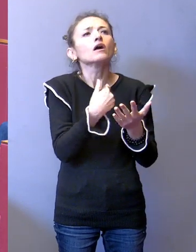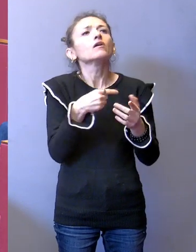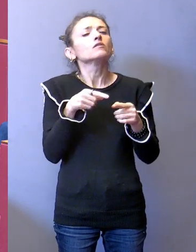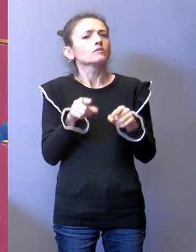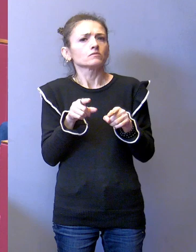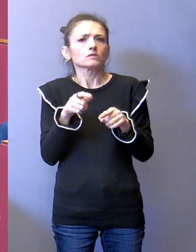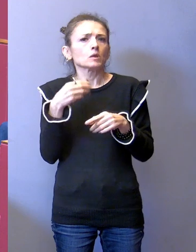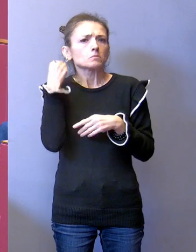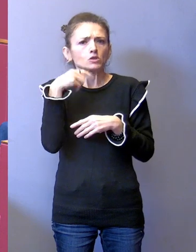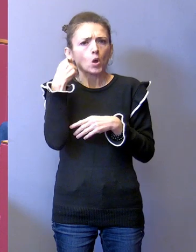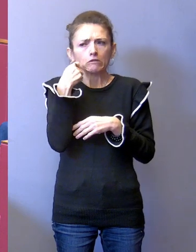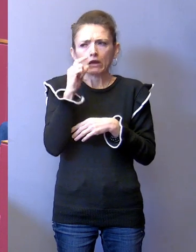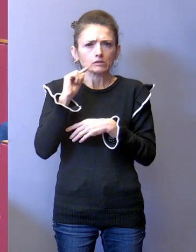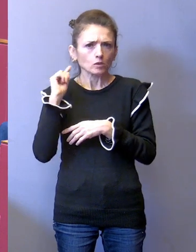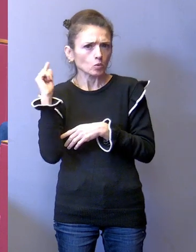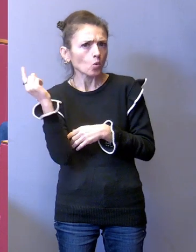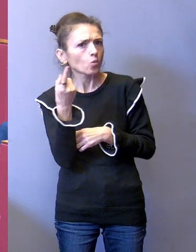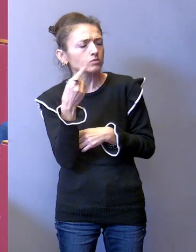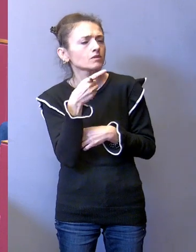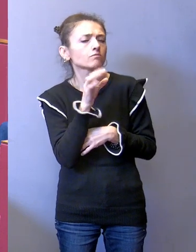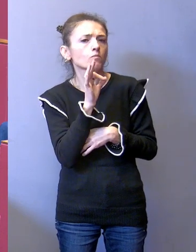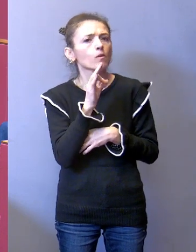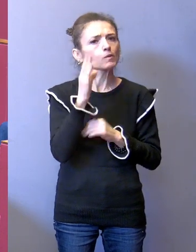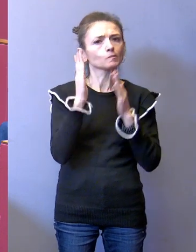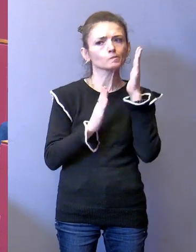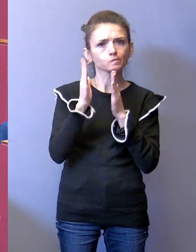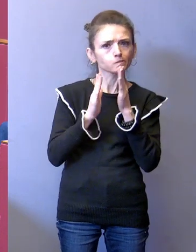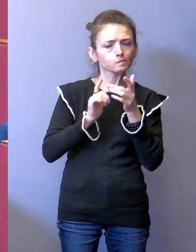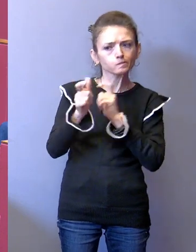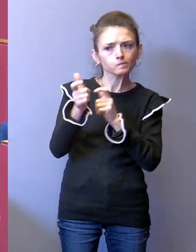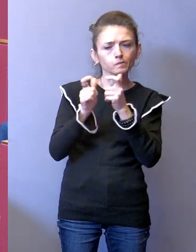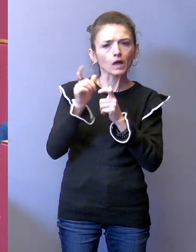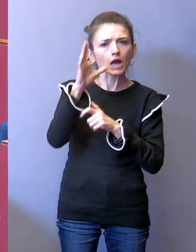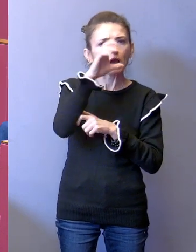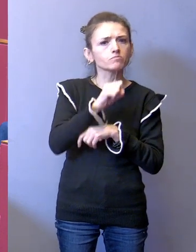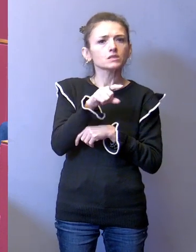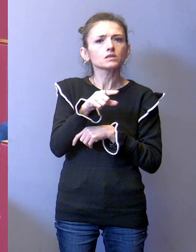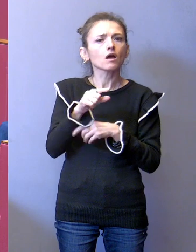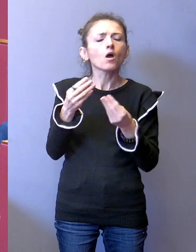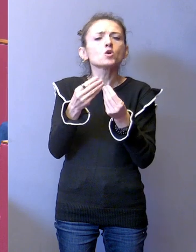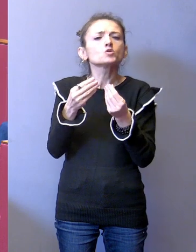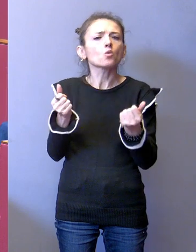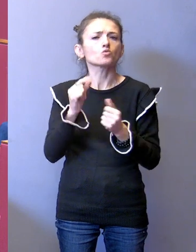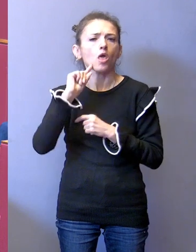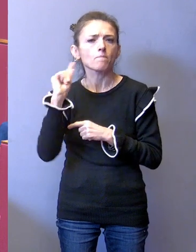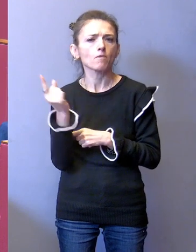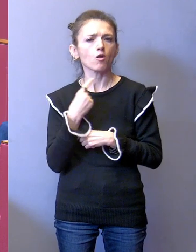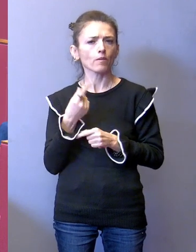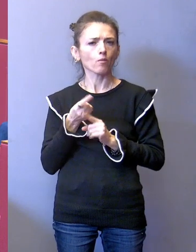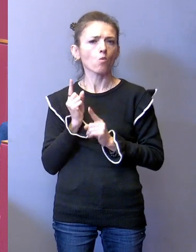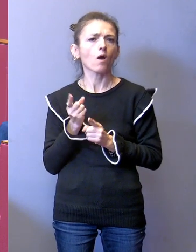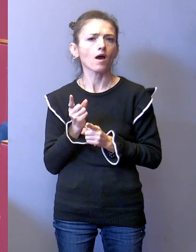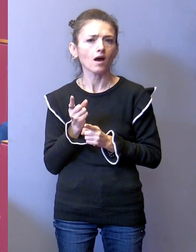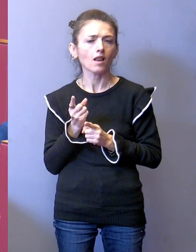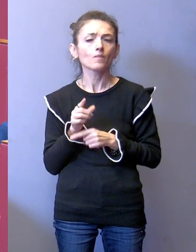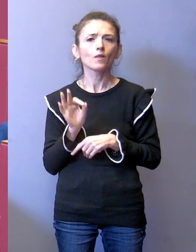voi noi quella di interfacciarsi di capire e comprendere Quali sono le soluzioni migliori perché appunto si